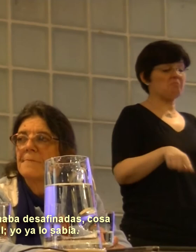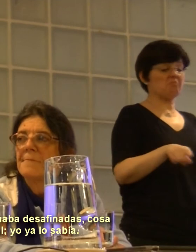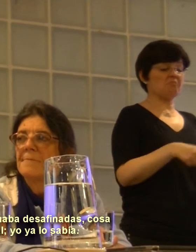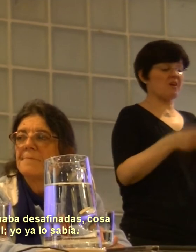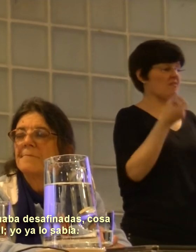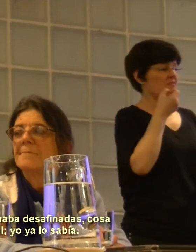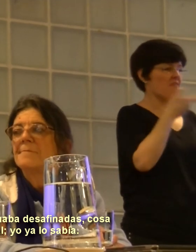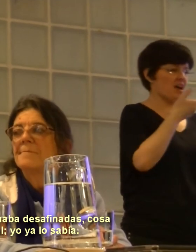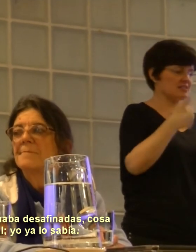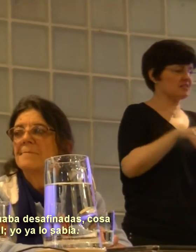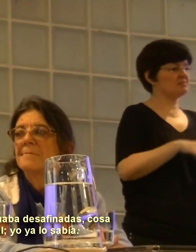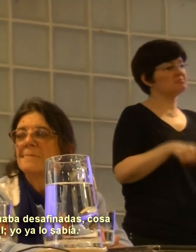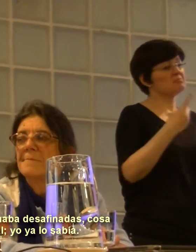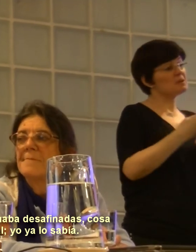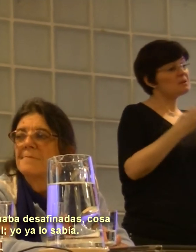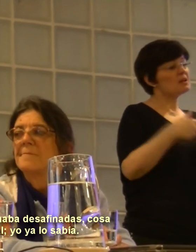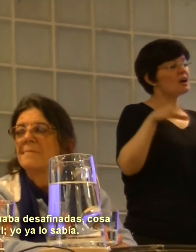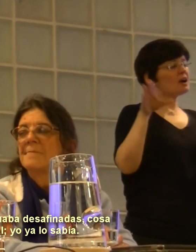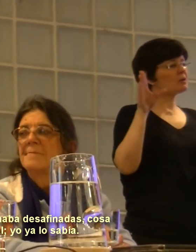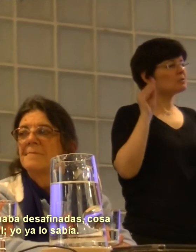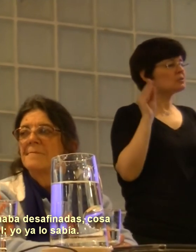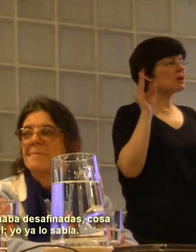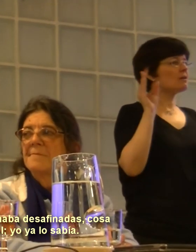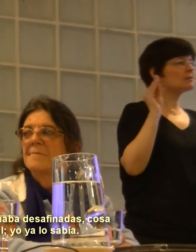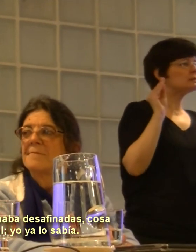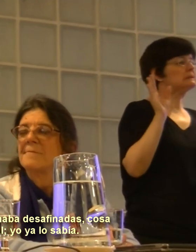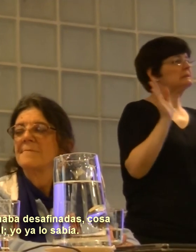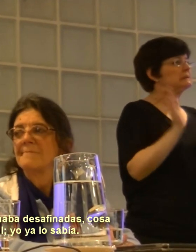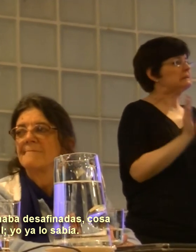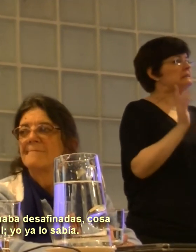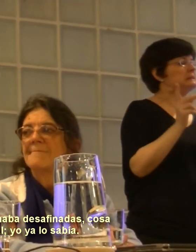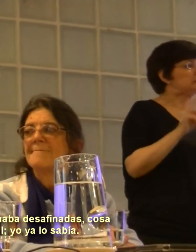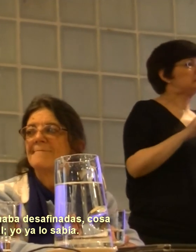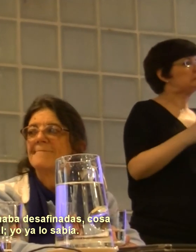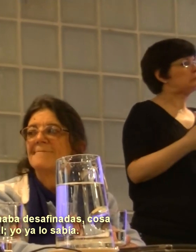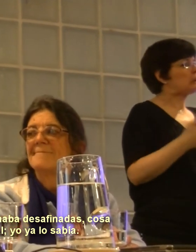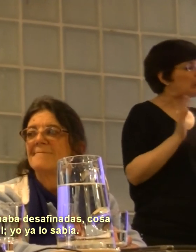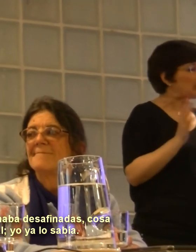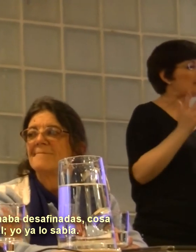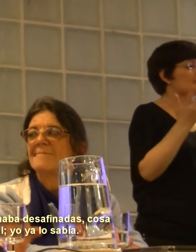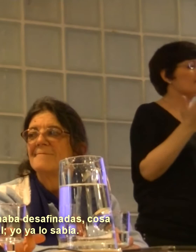Al principio las escuchaba desafinadas, cosa que era